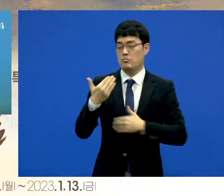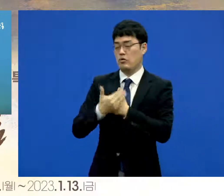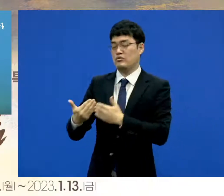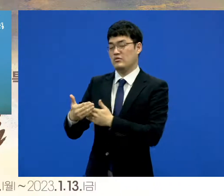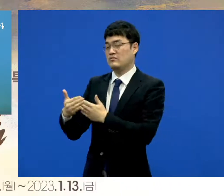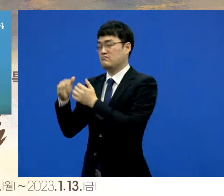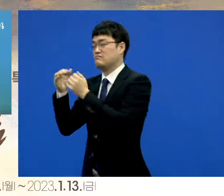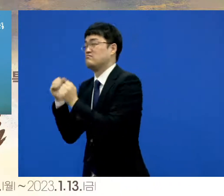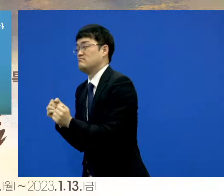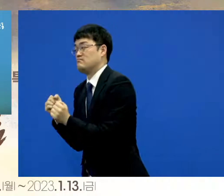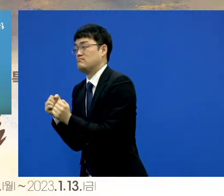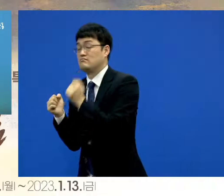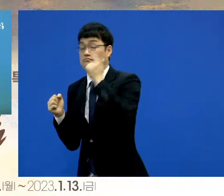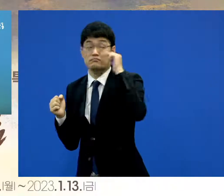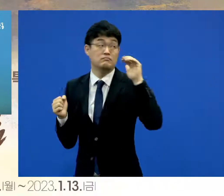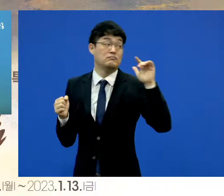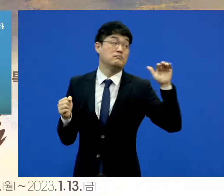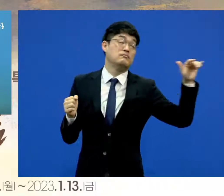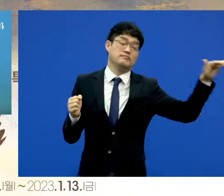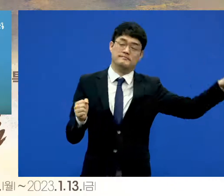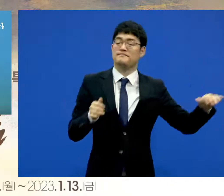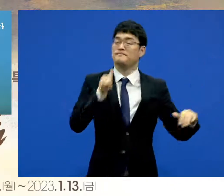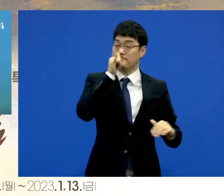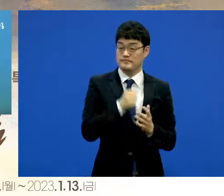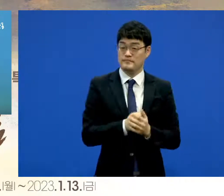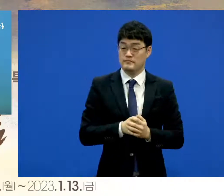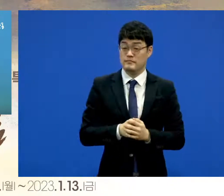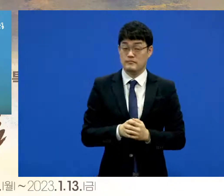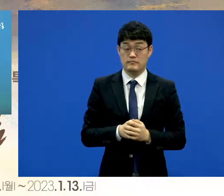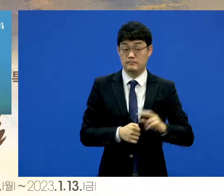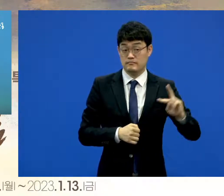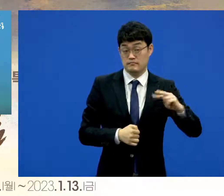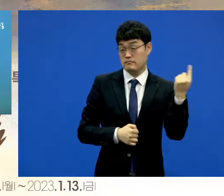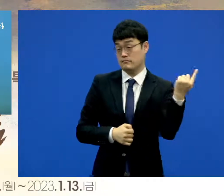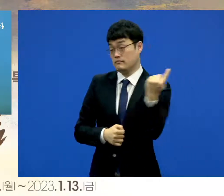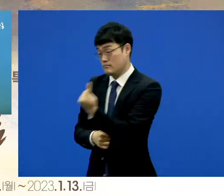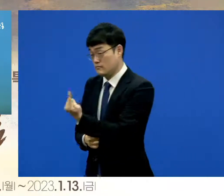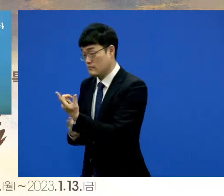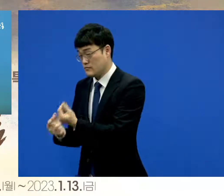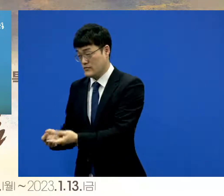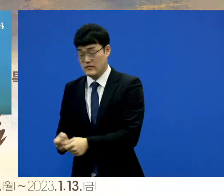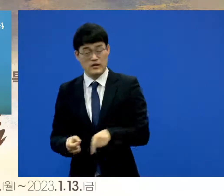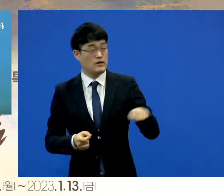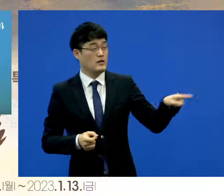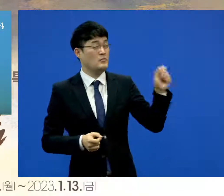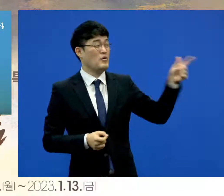돌아온 것 같은데 아직도 먼 나라에 대한 향수가 남아있어.